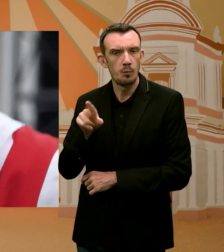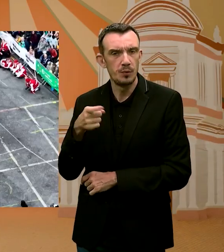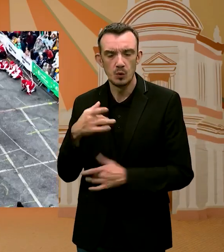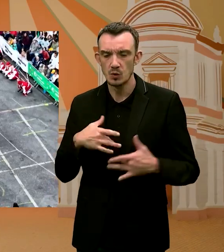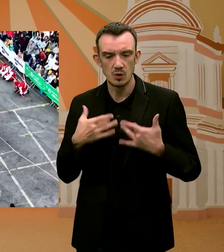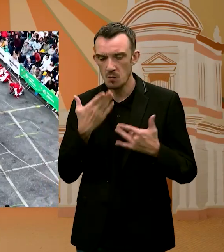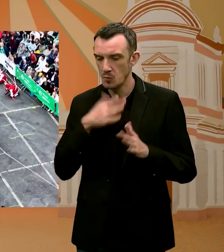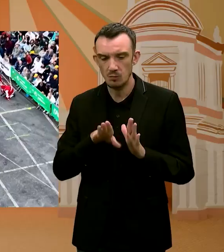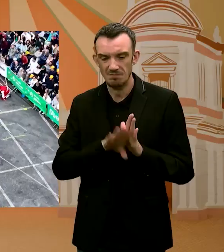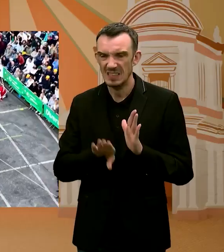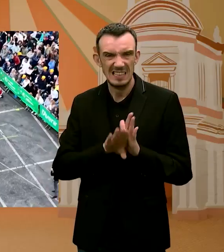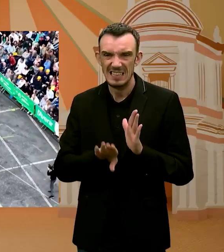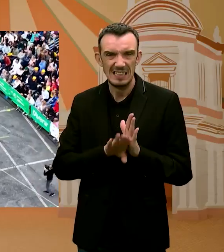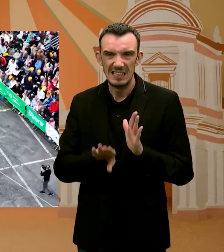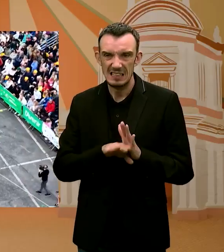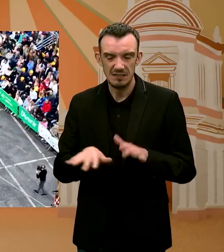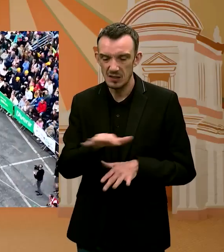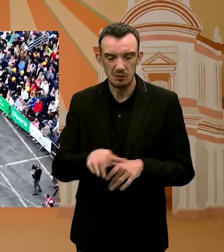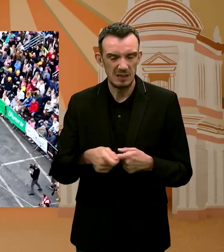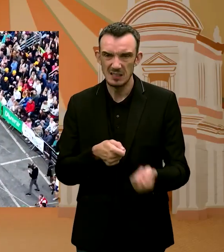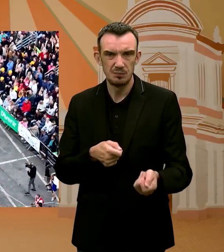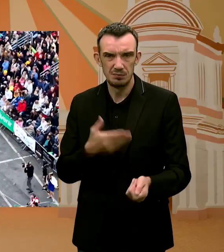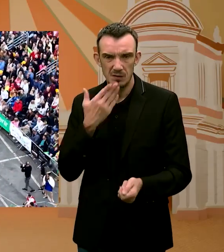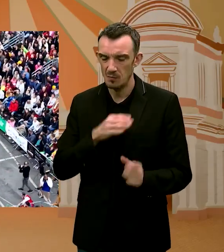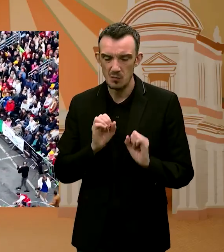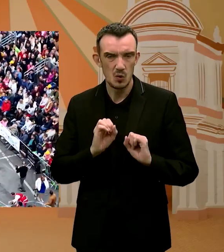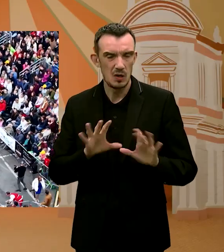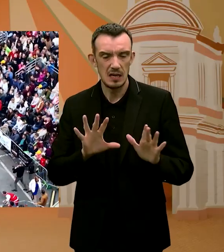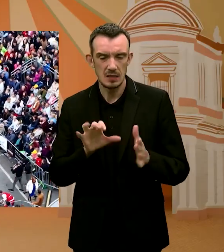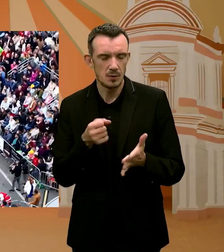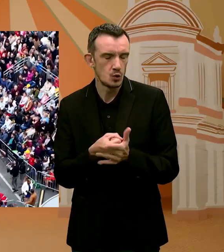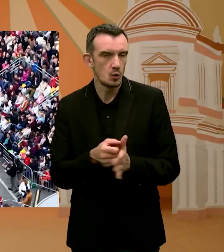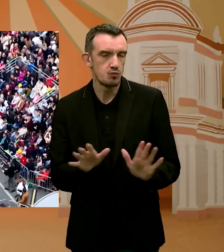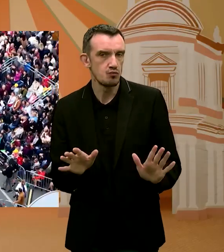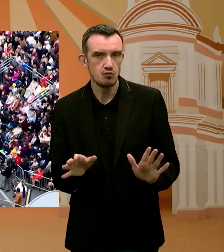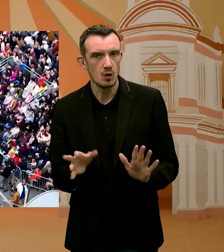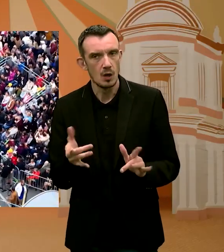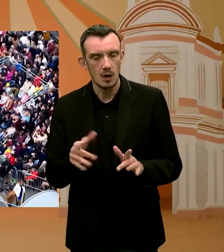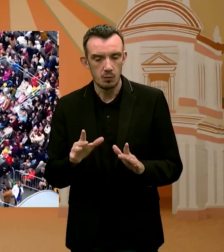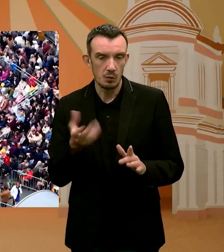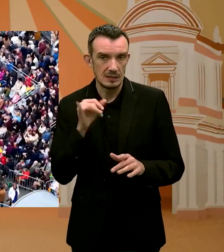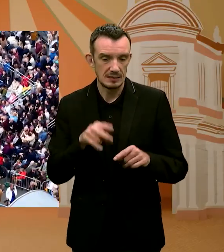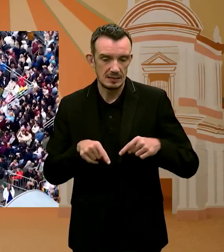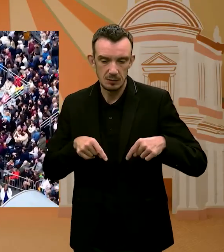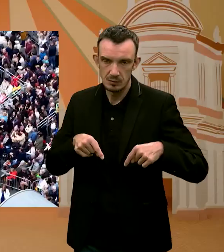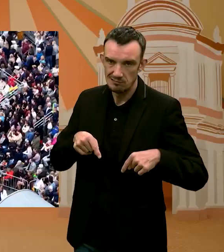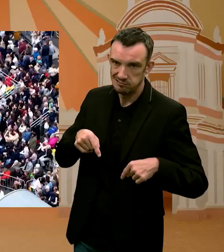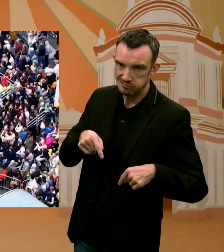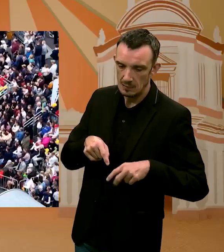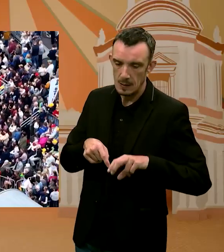je ne vais pas dire refusé, mais il a essayé de s'en sortir pour éviter d'aller jusqu'au bout parce qu'il savait très bien que s'il descendait et qu'il arrivait à remonter, il y